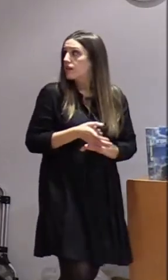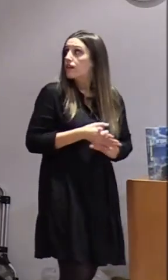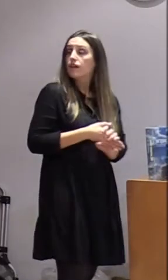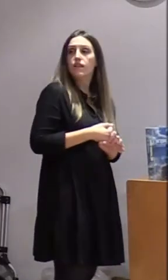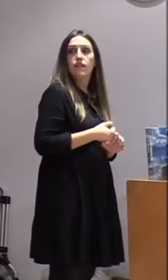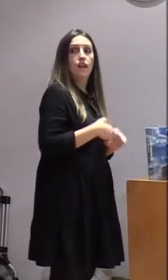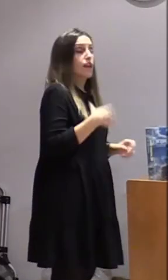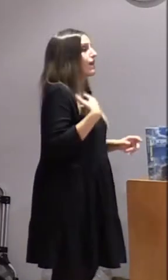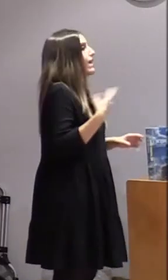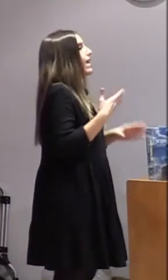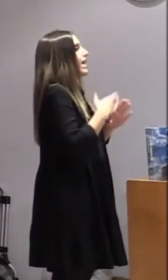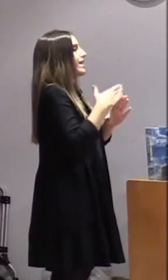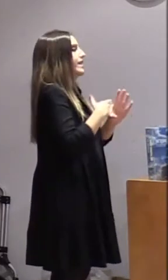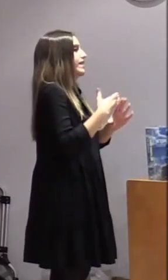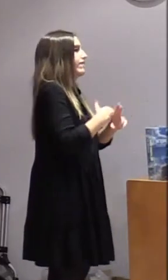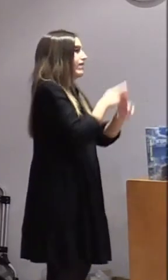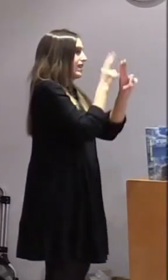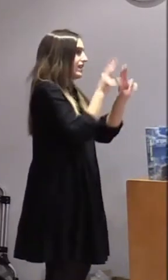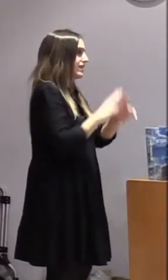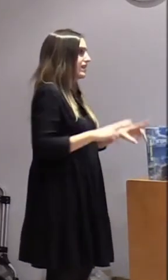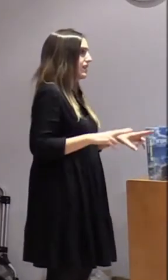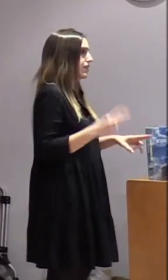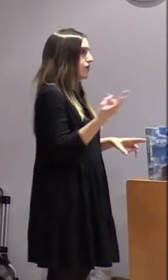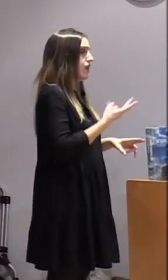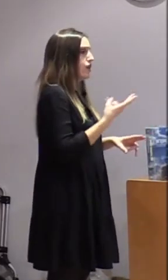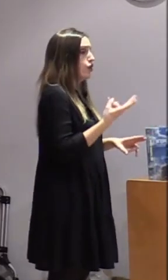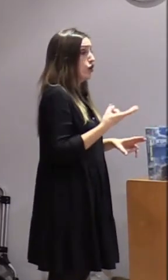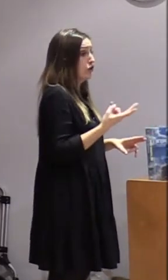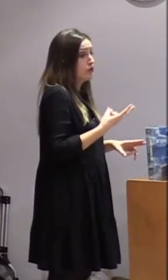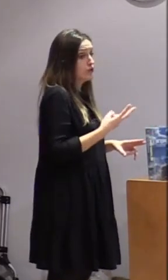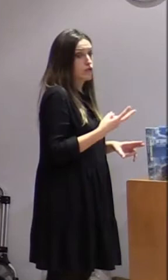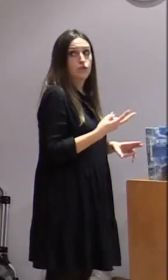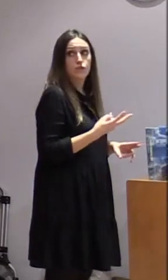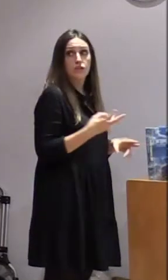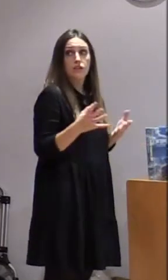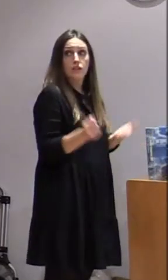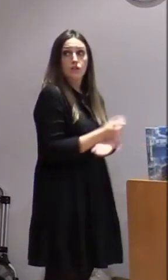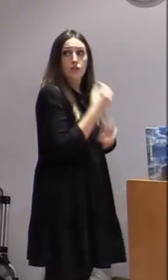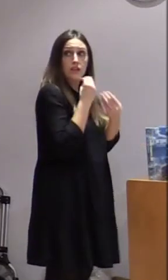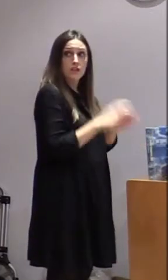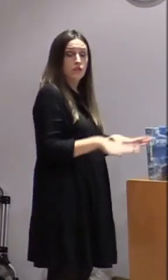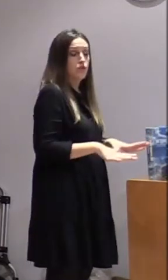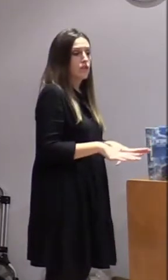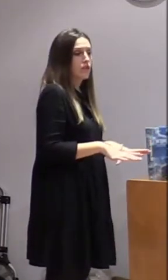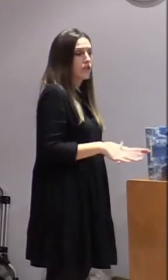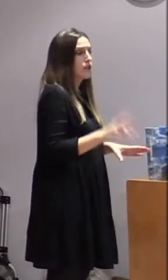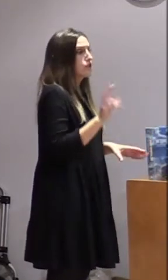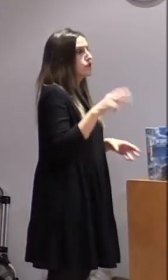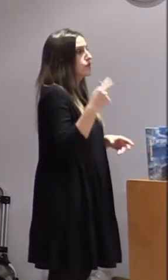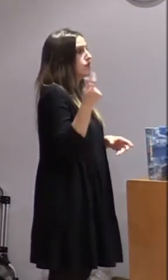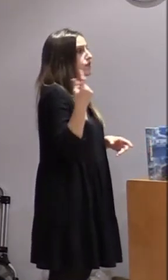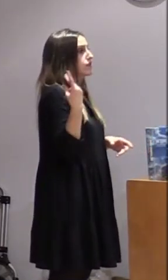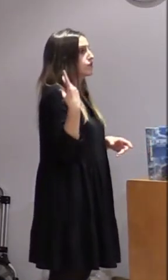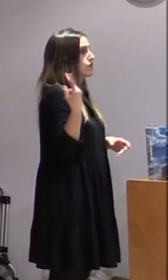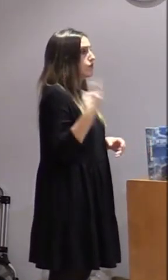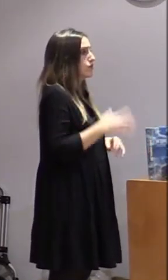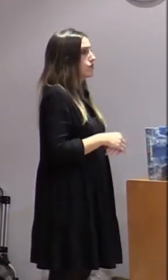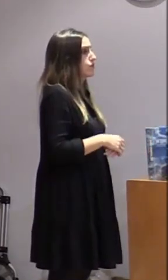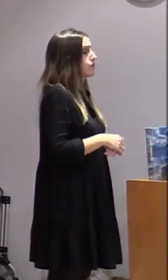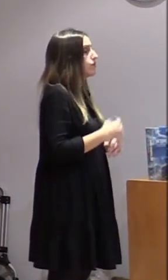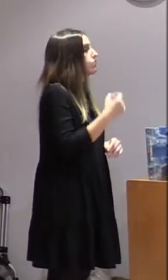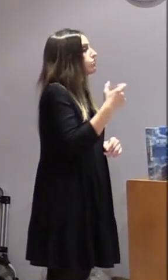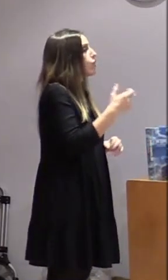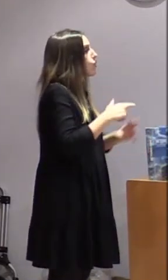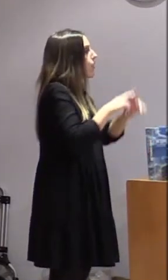de internacional, por los dos pintores por excelencia españoles de toda la historia de la pintura son estos. Vamos un poco a analizar